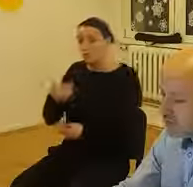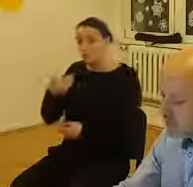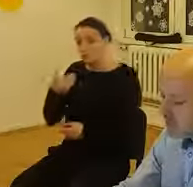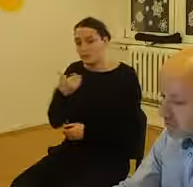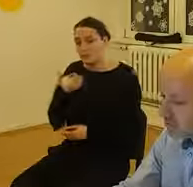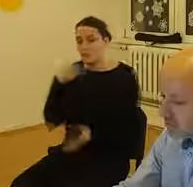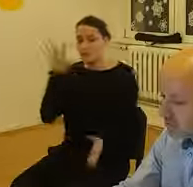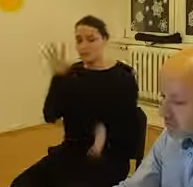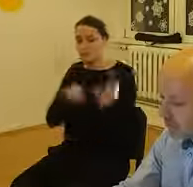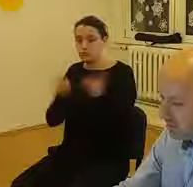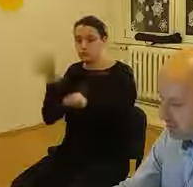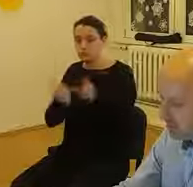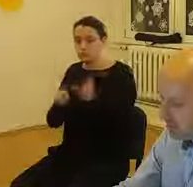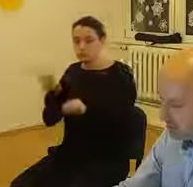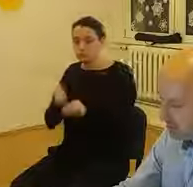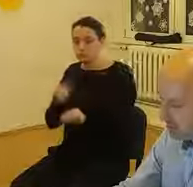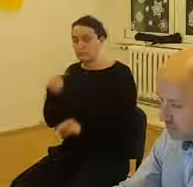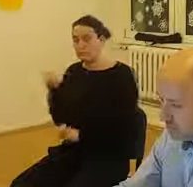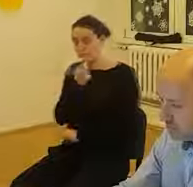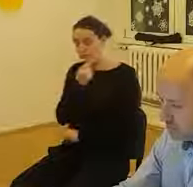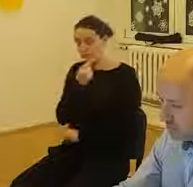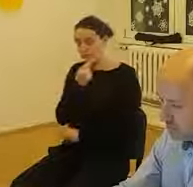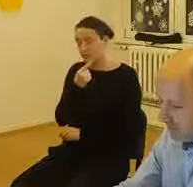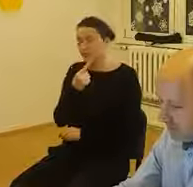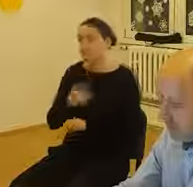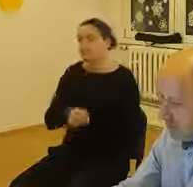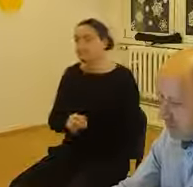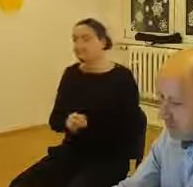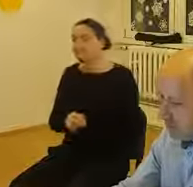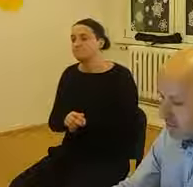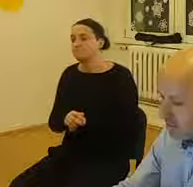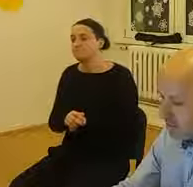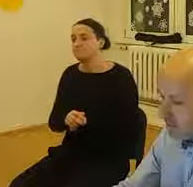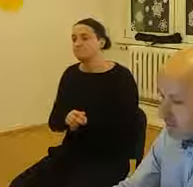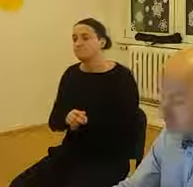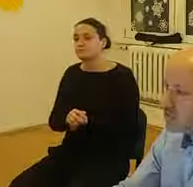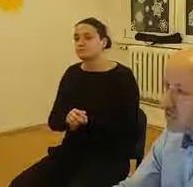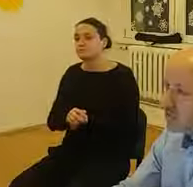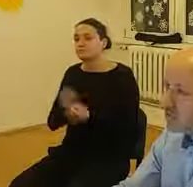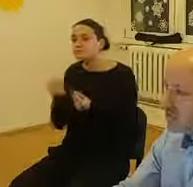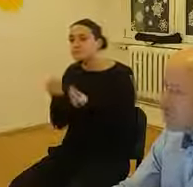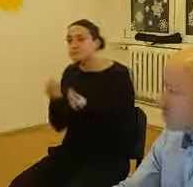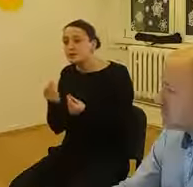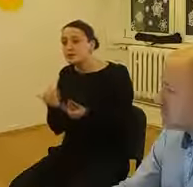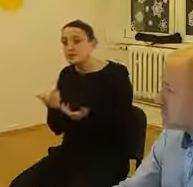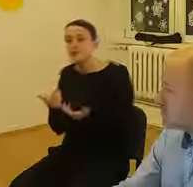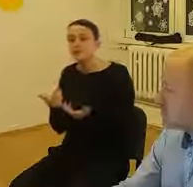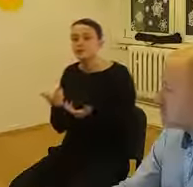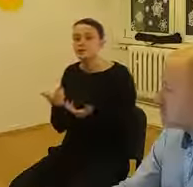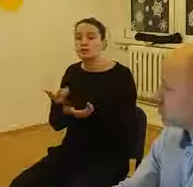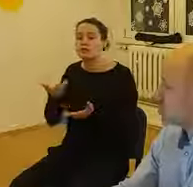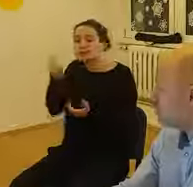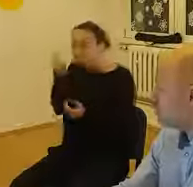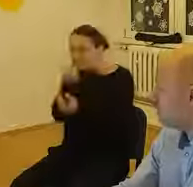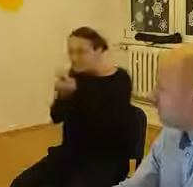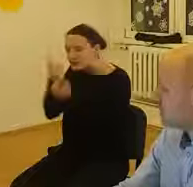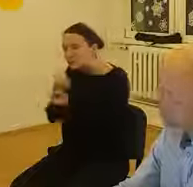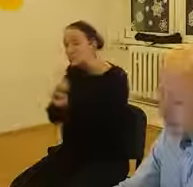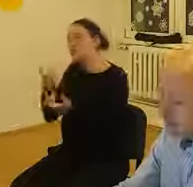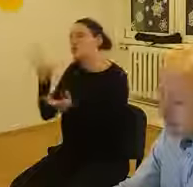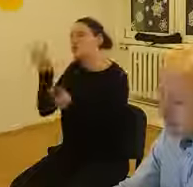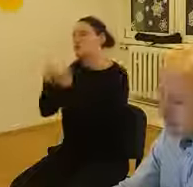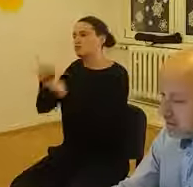kwestia budżetu, jakim dysponowała Rada Dzielnicy Przymorze Wielkie. Te pieniądze tak naprawdę są wyciągane z budżetu